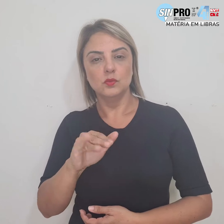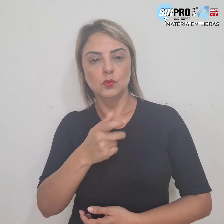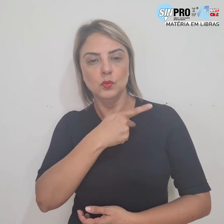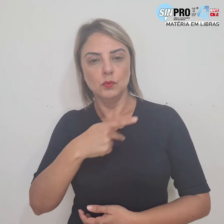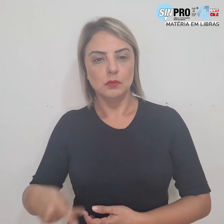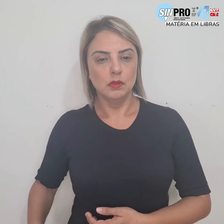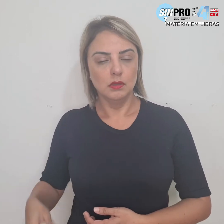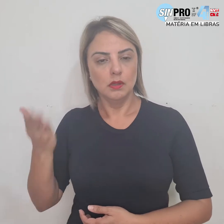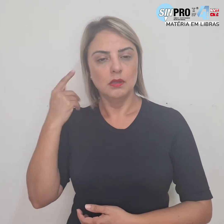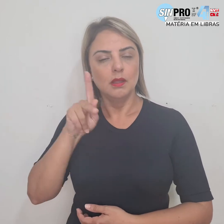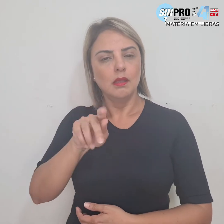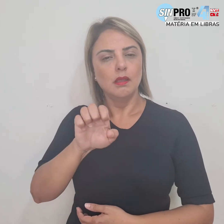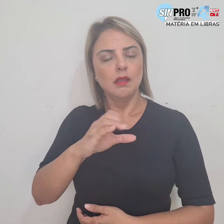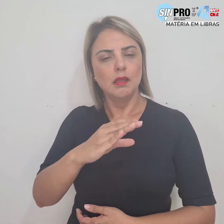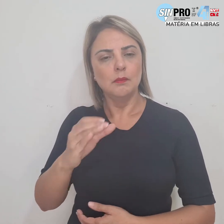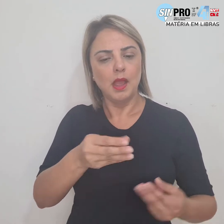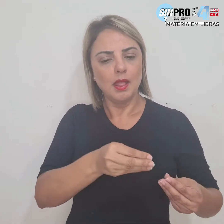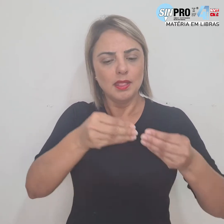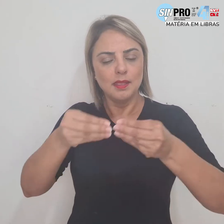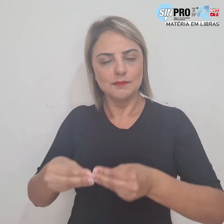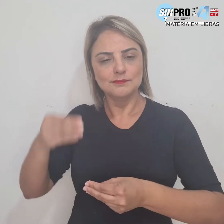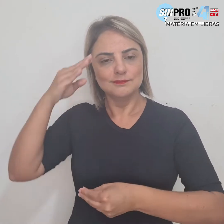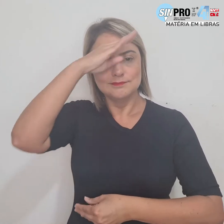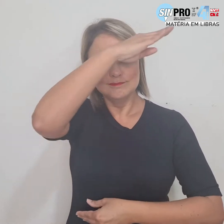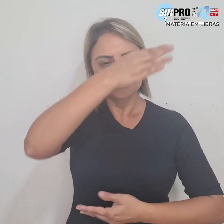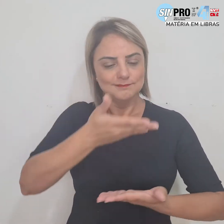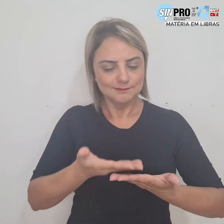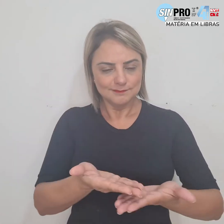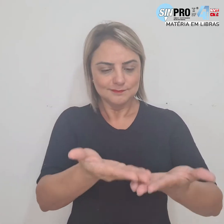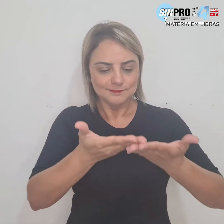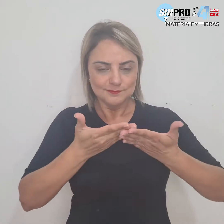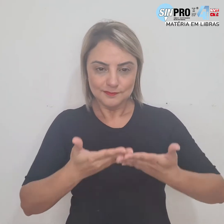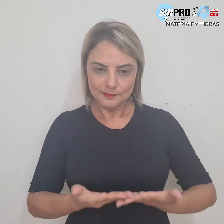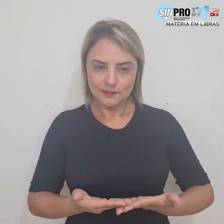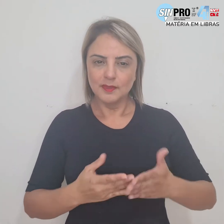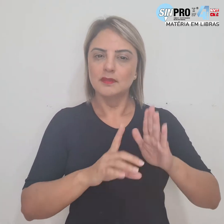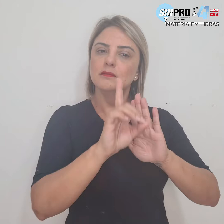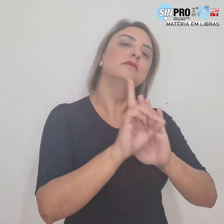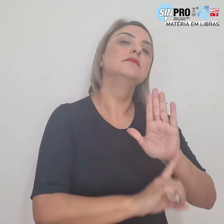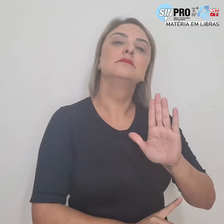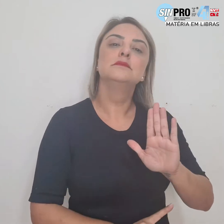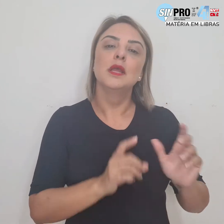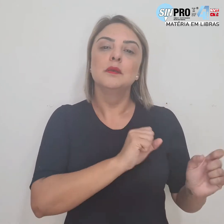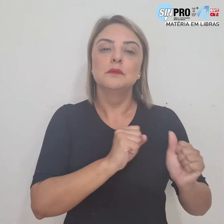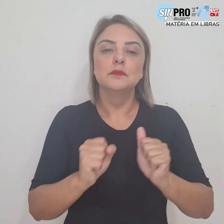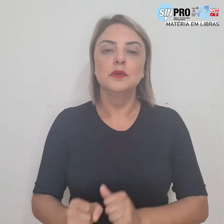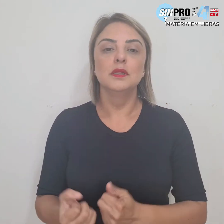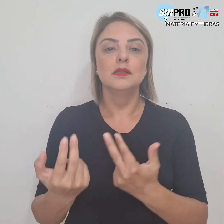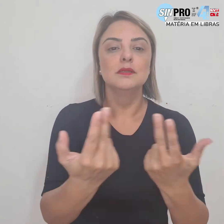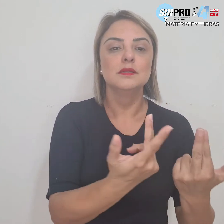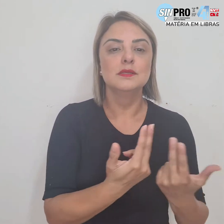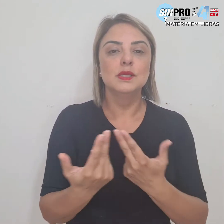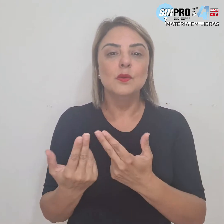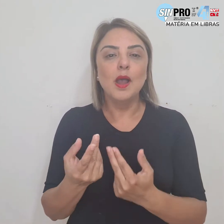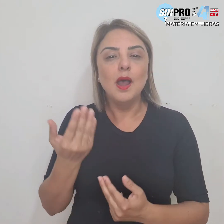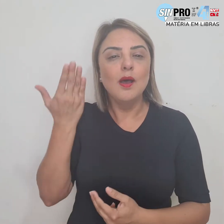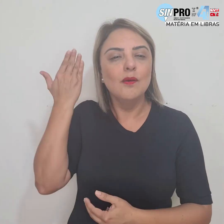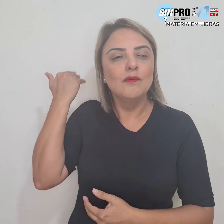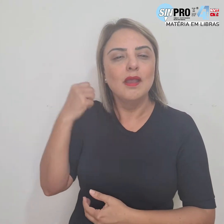Vargas. A PEC coloca nas mãos do presidente da República, por meio de decreto, poderes semelhantes ao que Getúlio